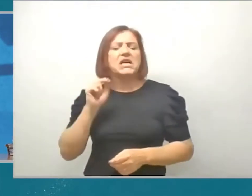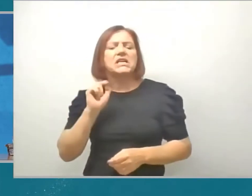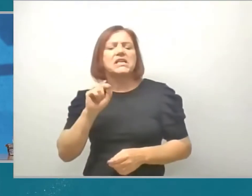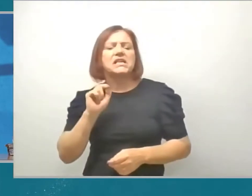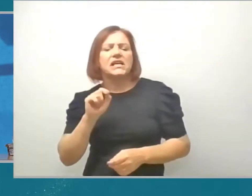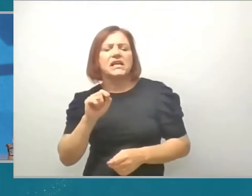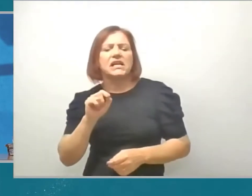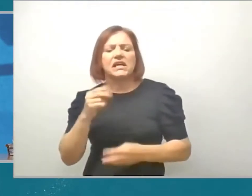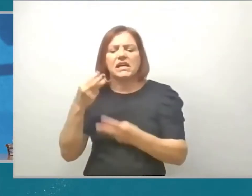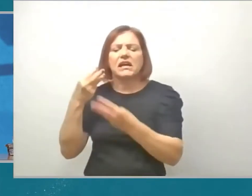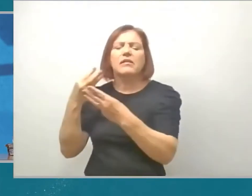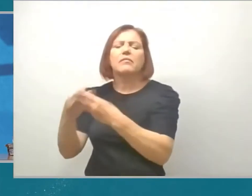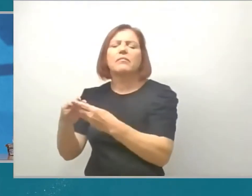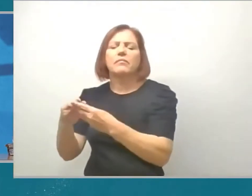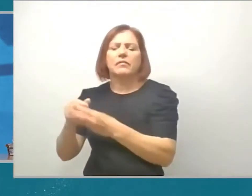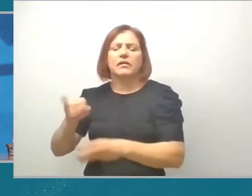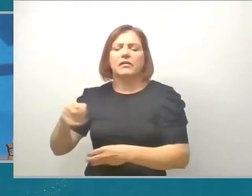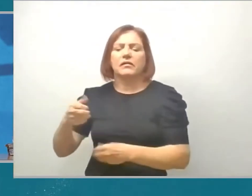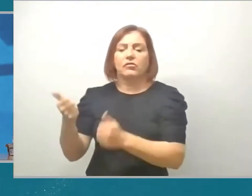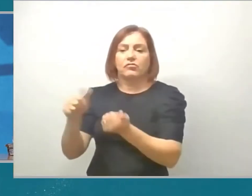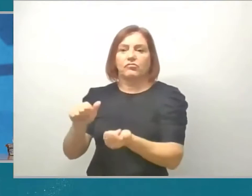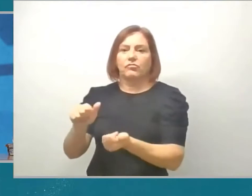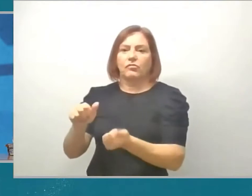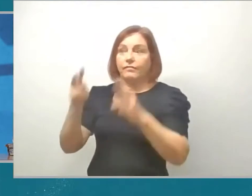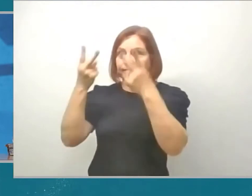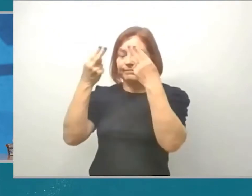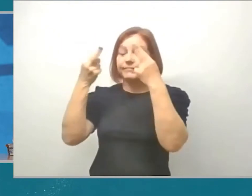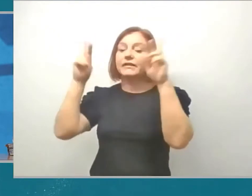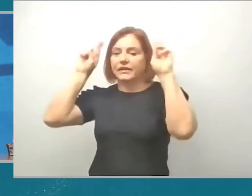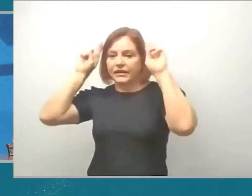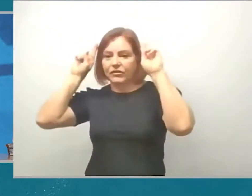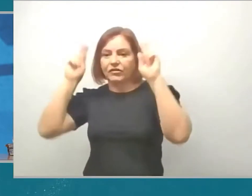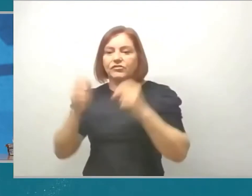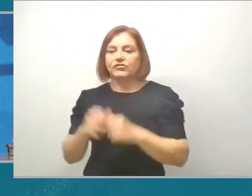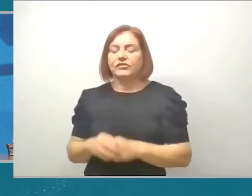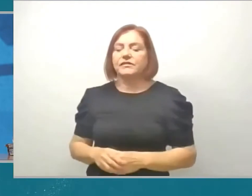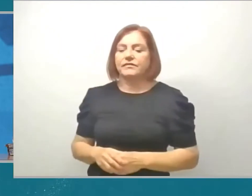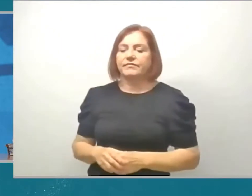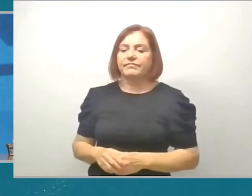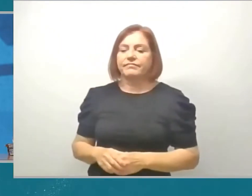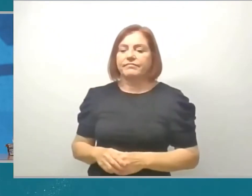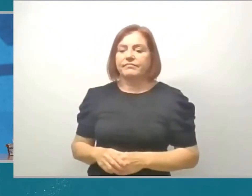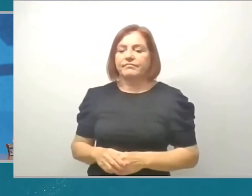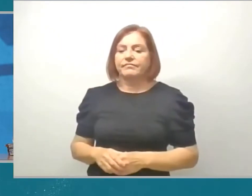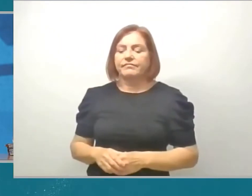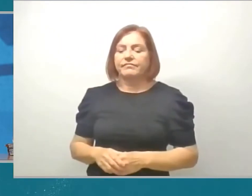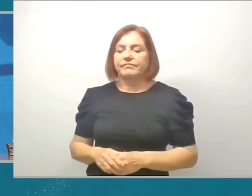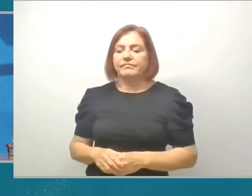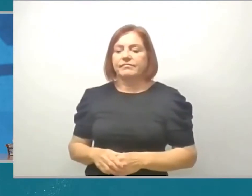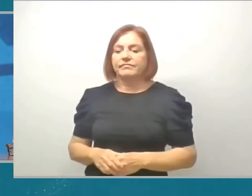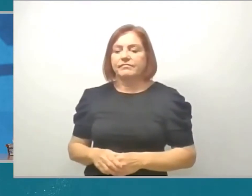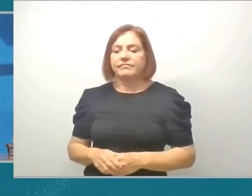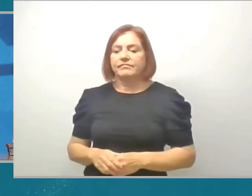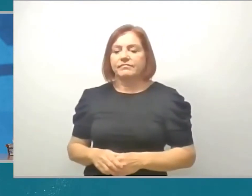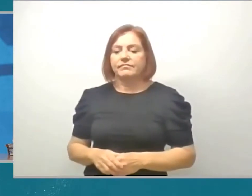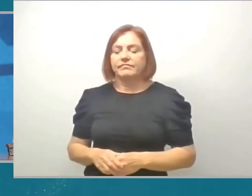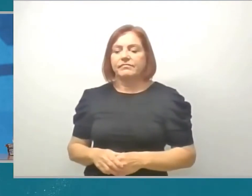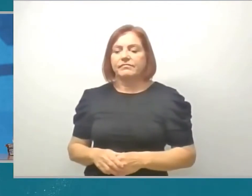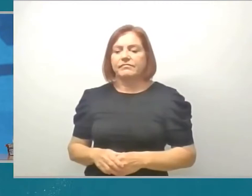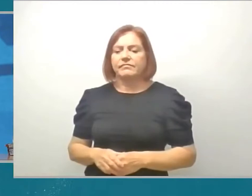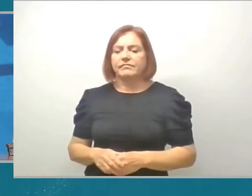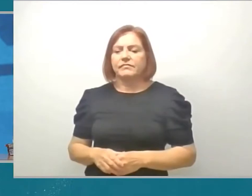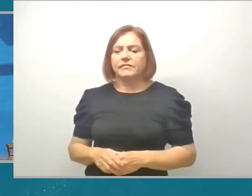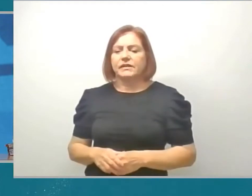O rei judeu, rei gentil. Né? Mas isso foi permitido pelo Senhor, por